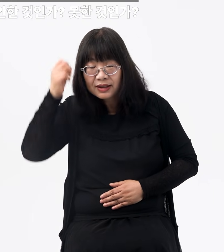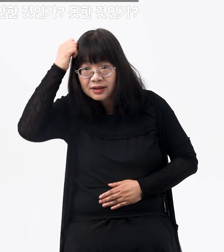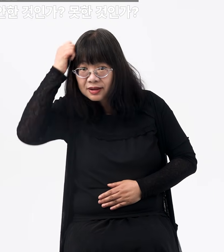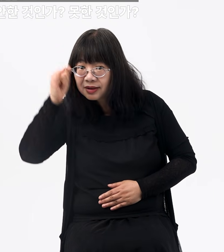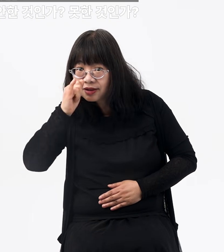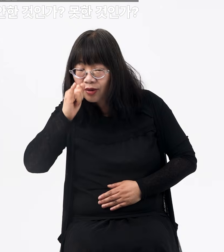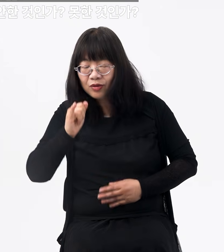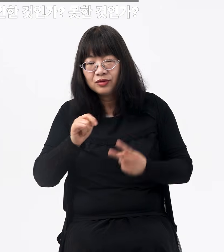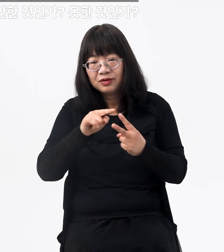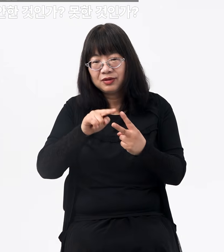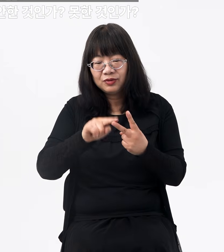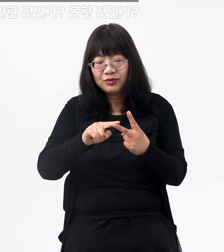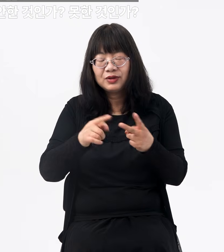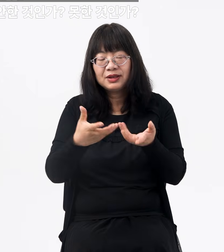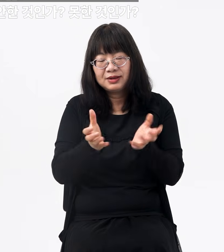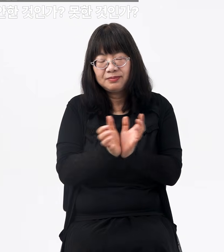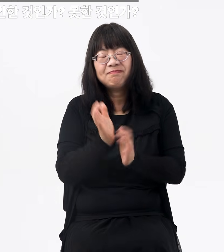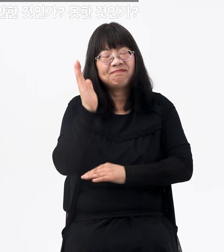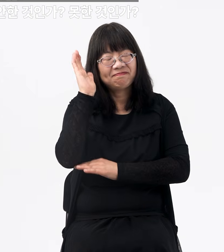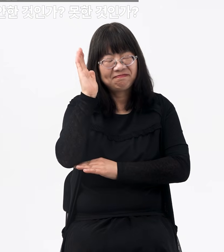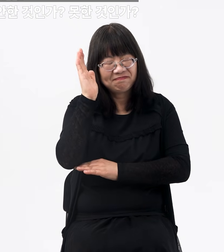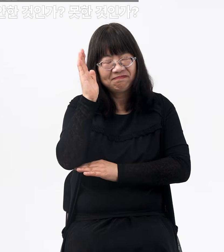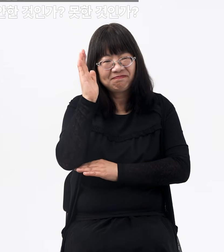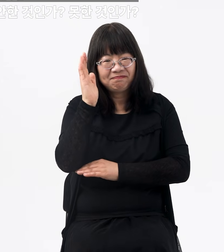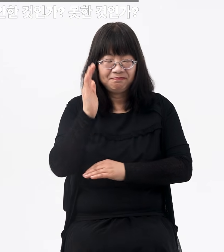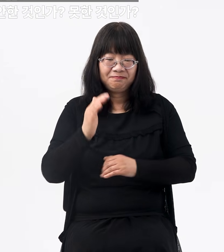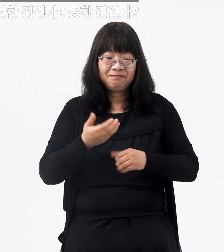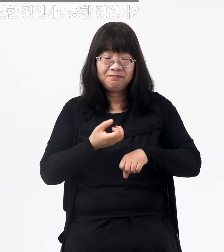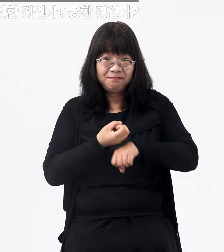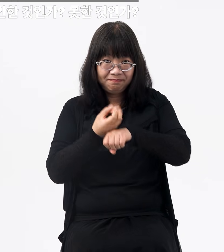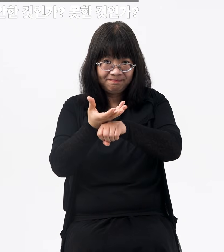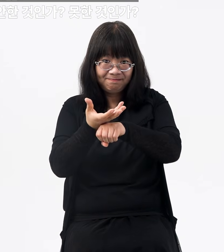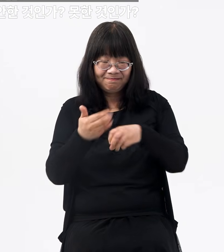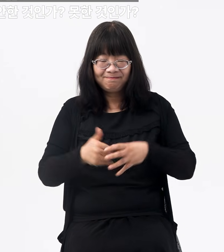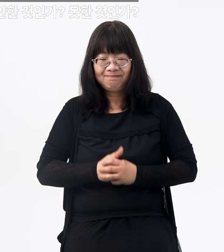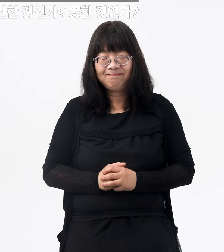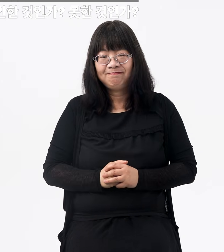그 두 지파의 이야기를 주로 다루게 될 겁니다.